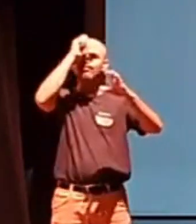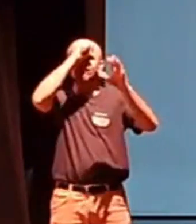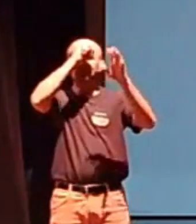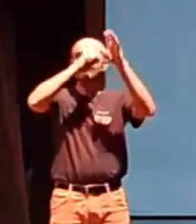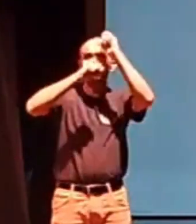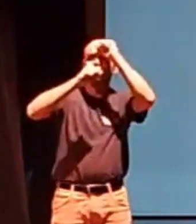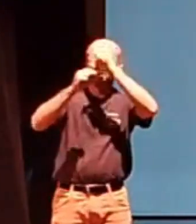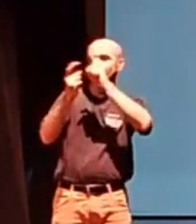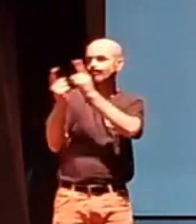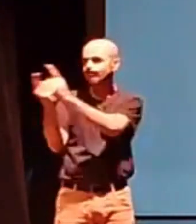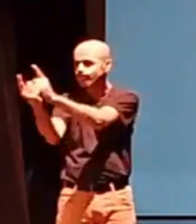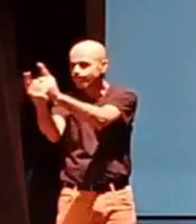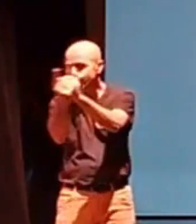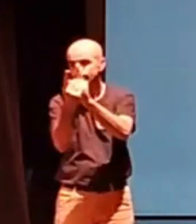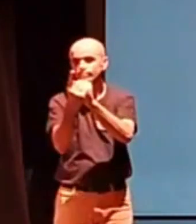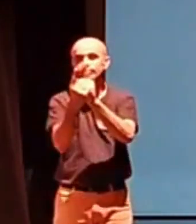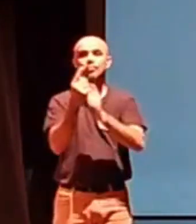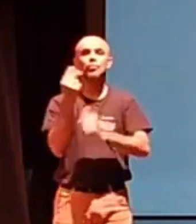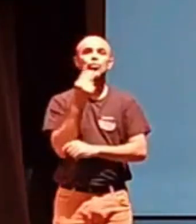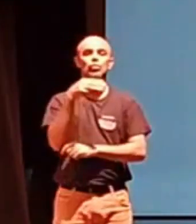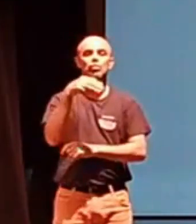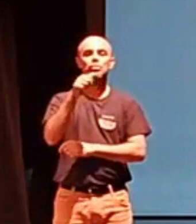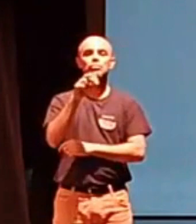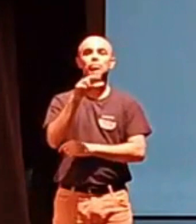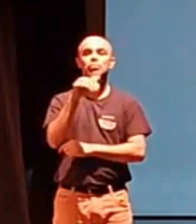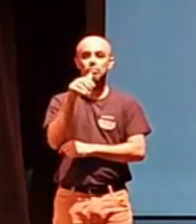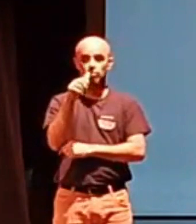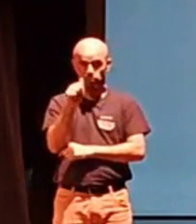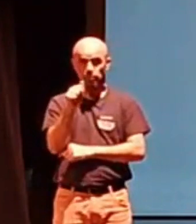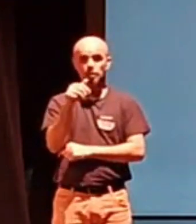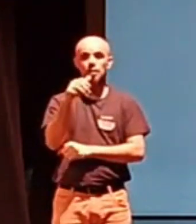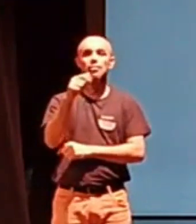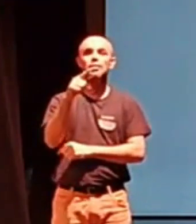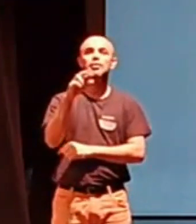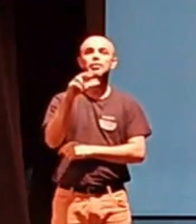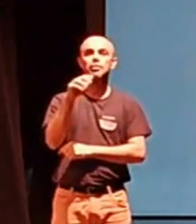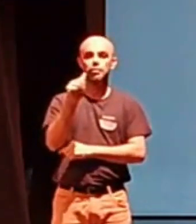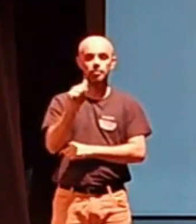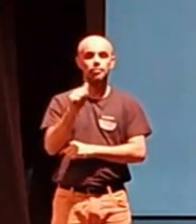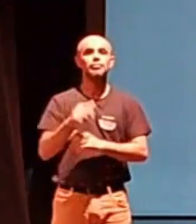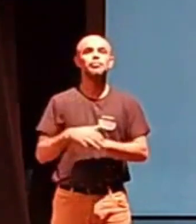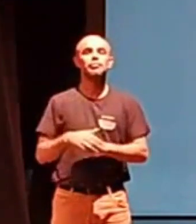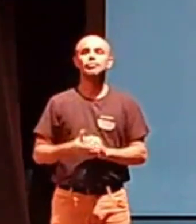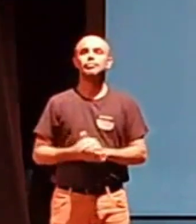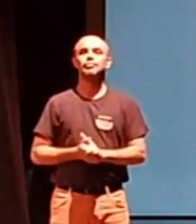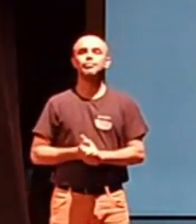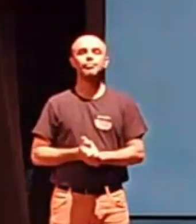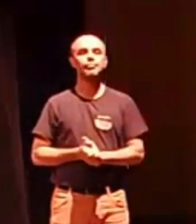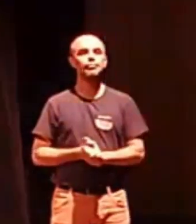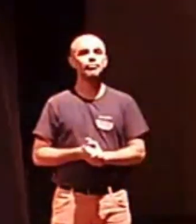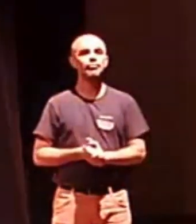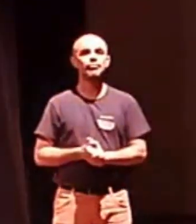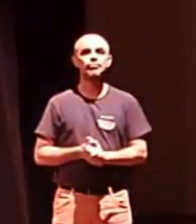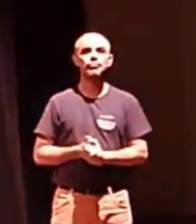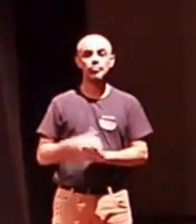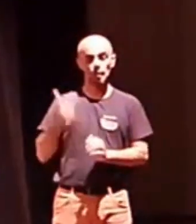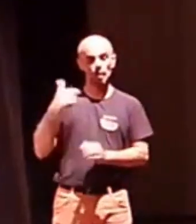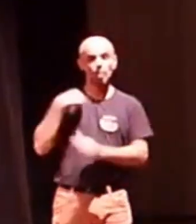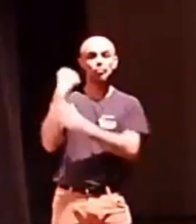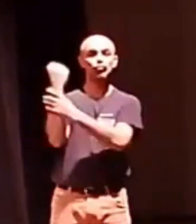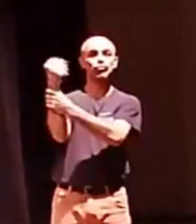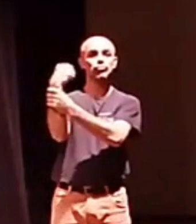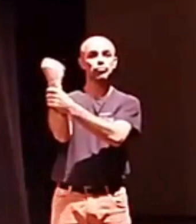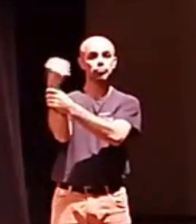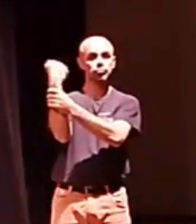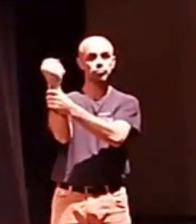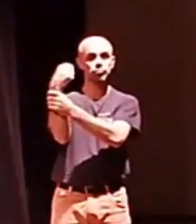as pessoas. Meu nome é Mariana Aparecida Clem Sanches La Rosa. Eu sou